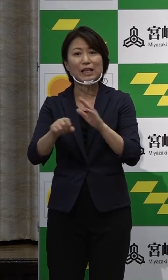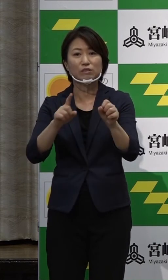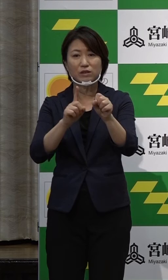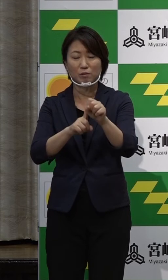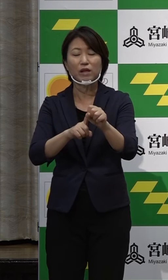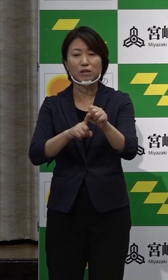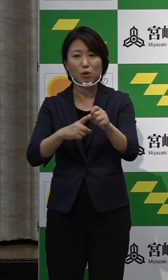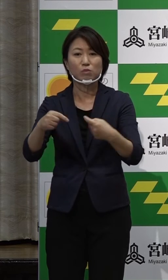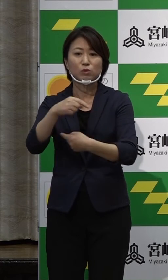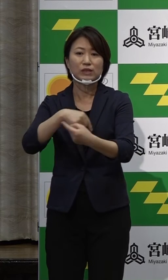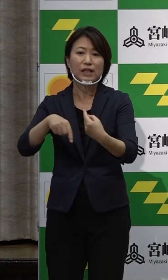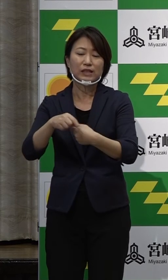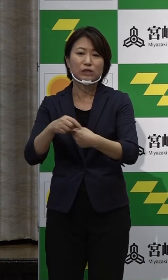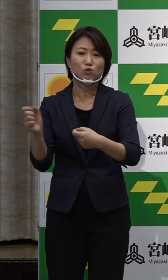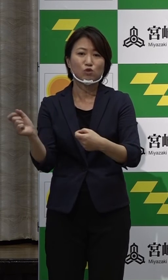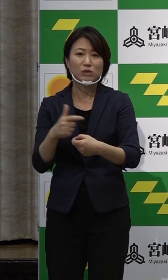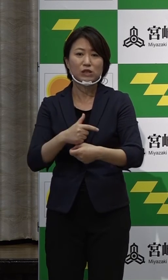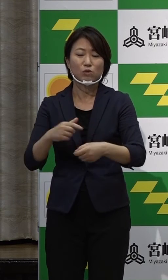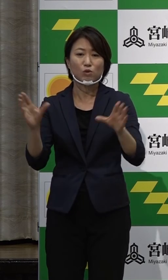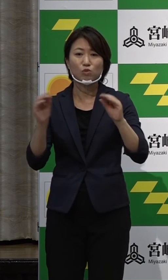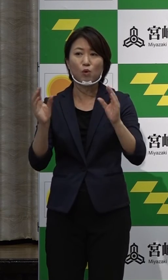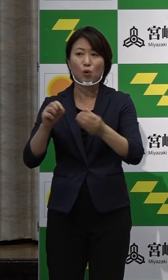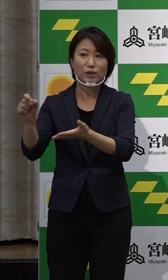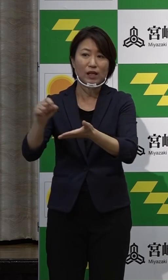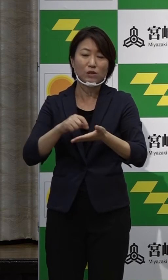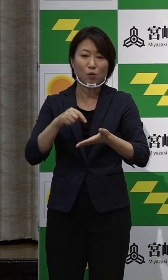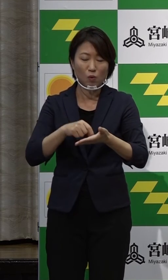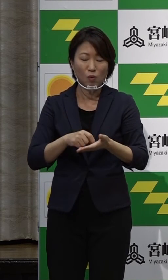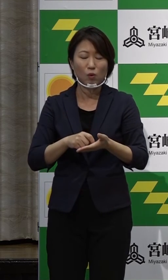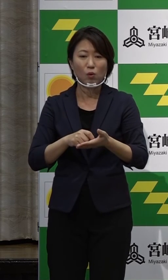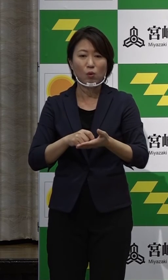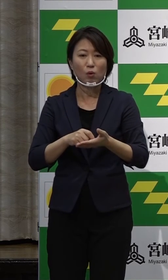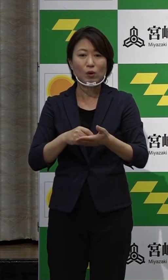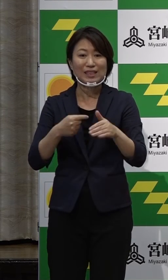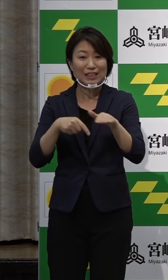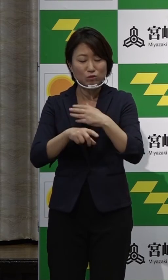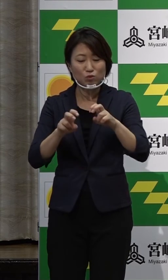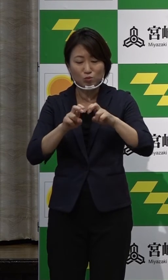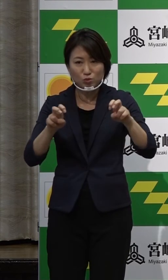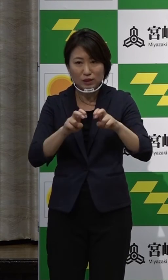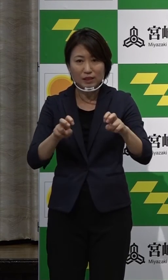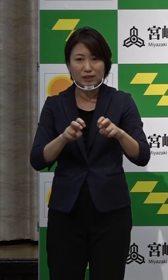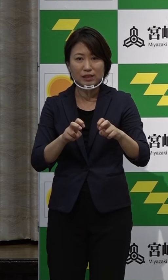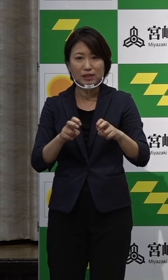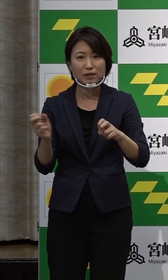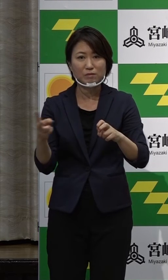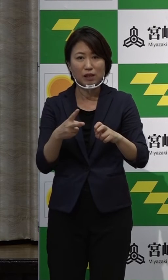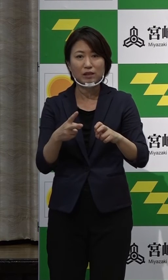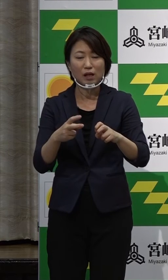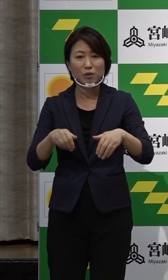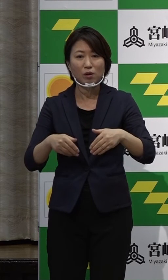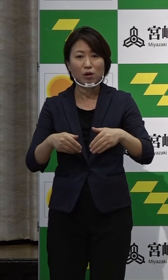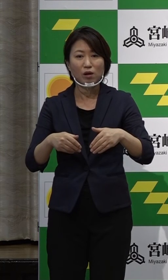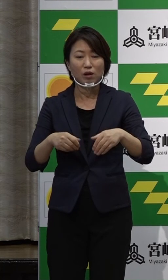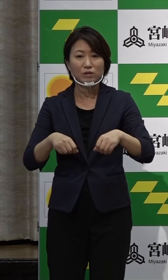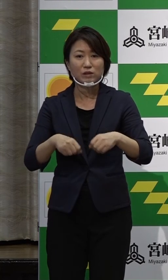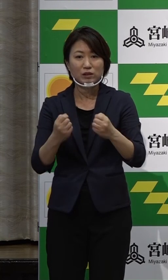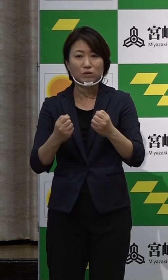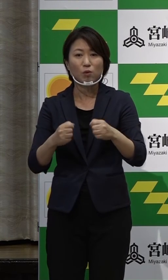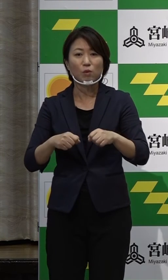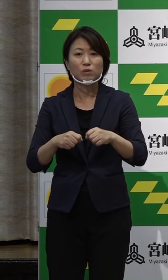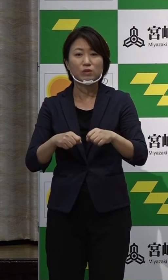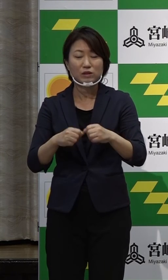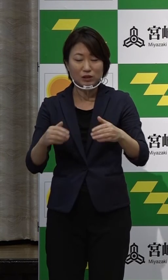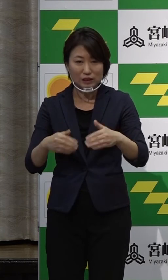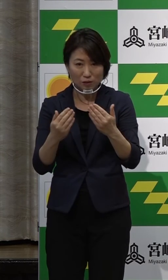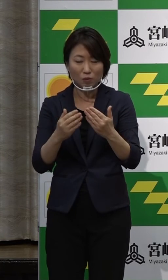繰り返しになりますが、迅速な情報提供と原因分析、それから再発防止に向けての徹底した説明ですね、そ